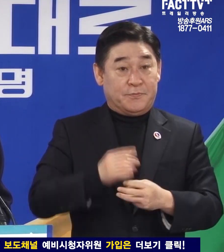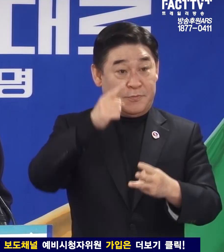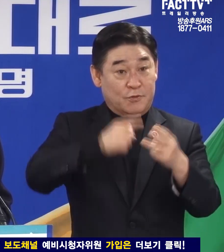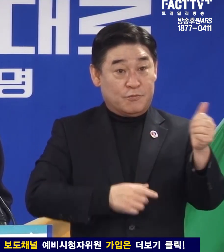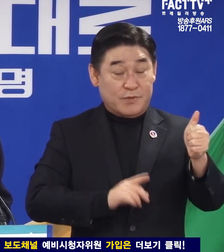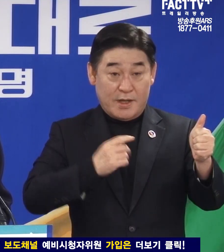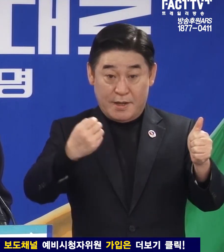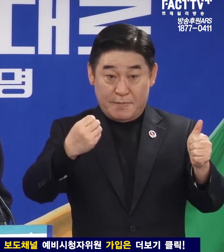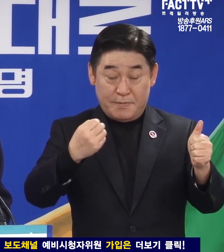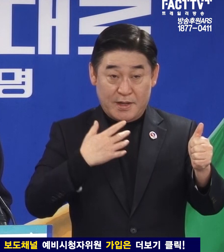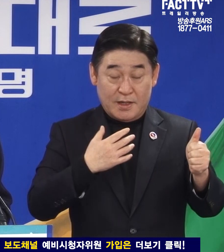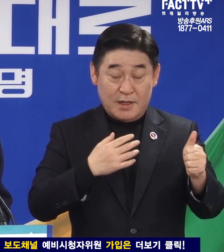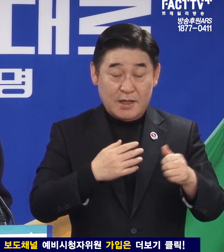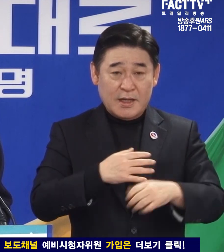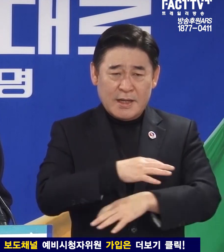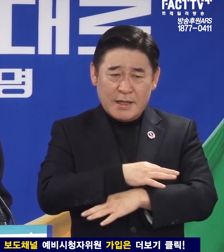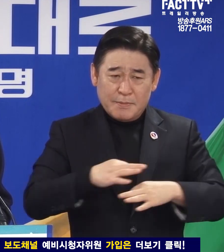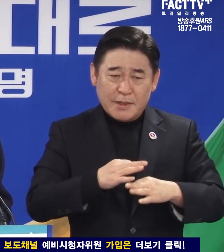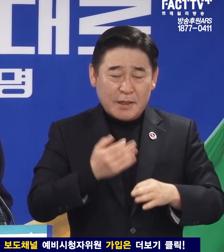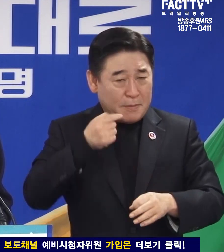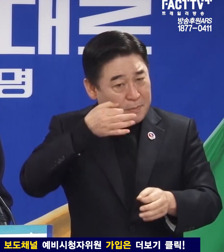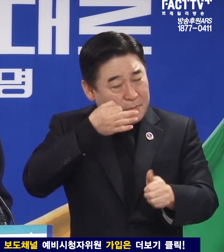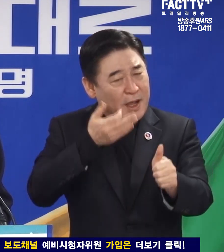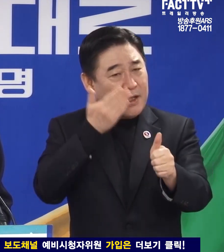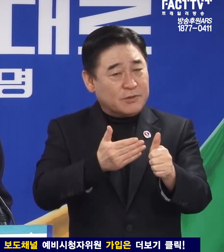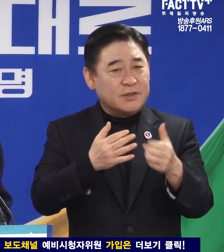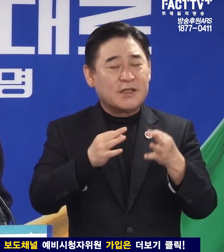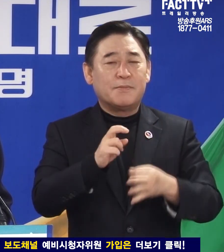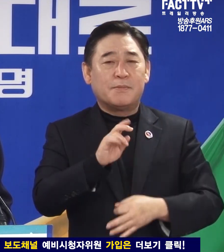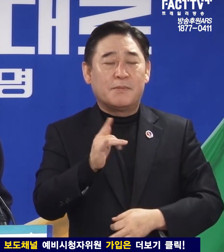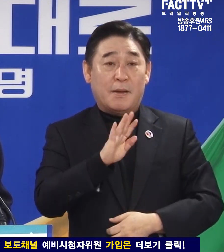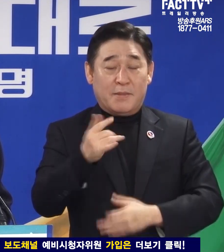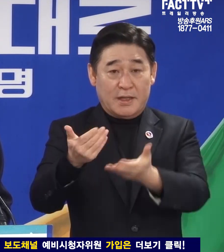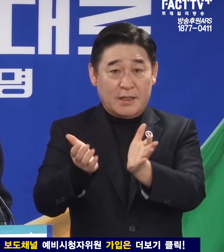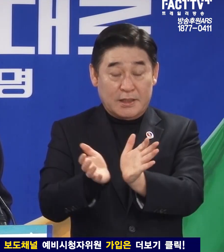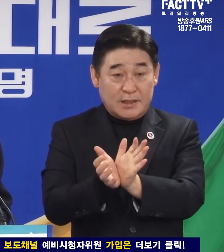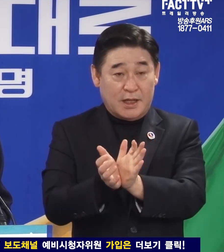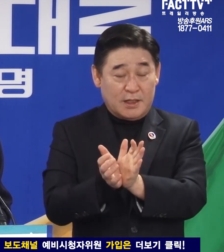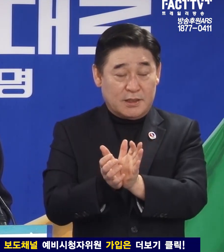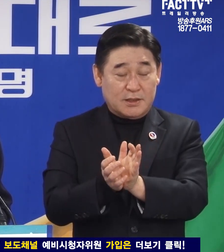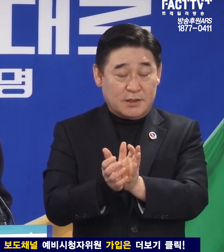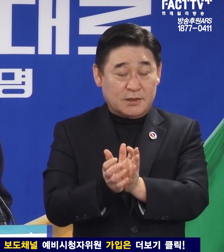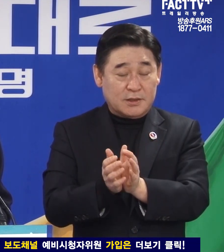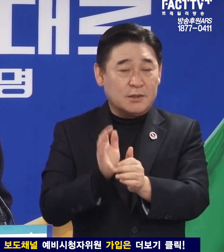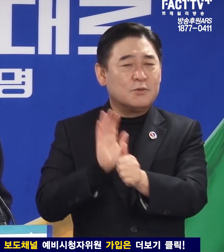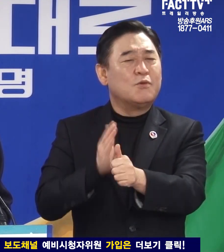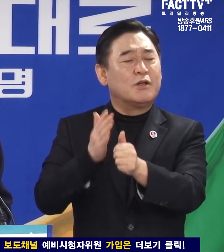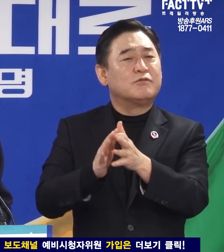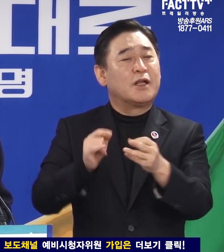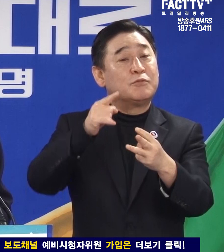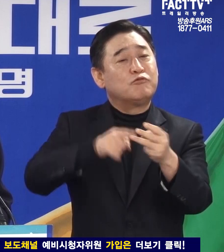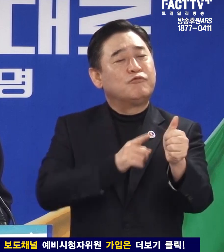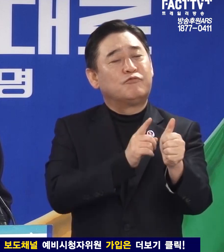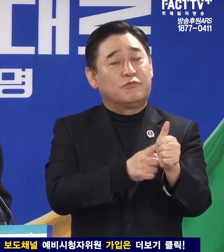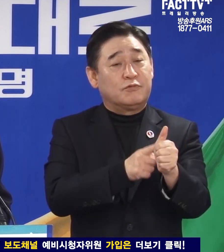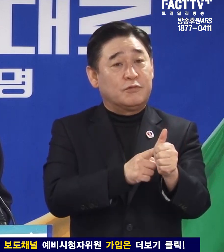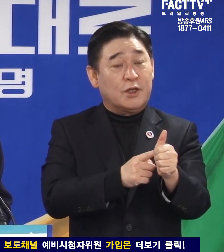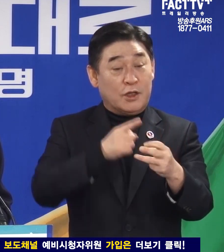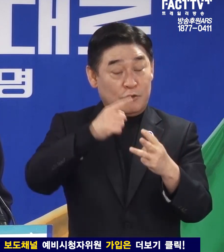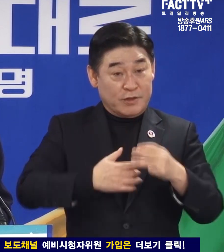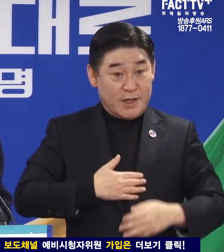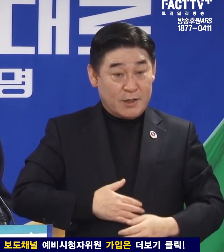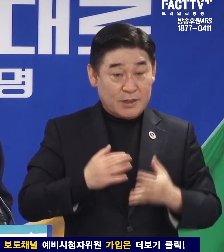윤석열 후보야말로 대장동 비리의 뒷배를 봐준 대장동 김만배 일당 흑기사라고 볼 수밖에 없습니다. 윤석열 후보가 알고